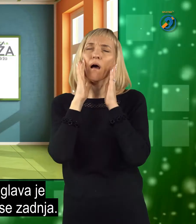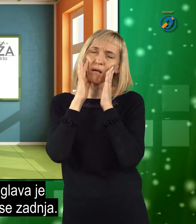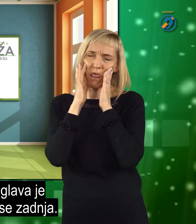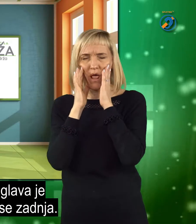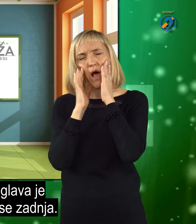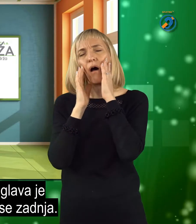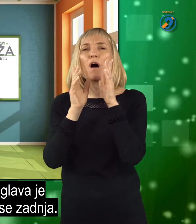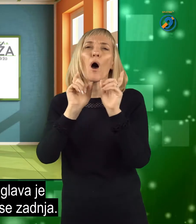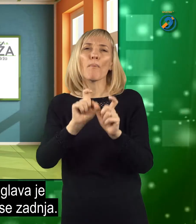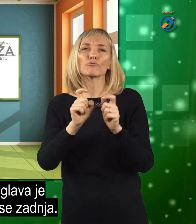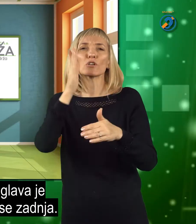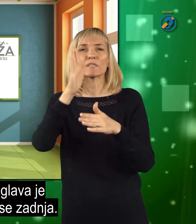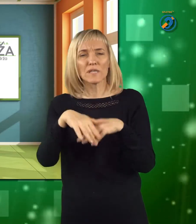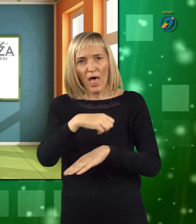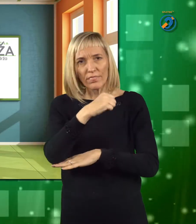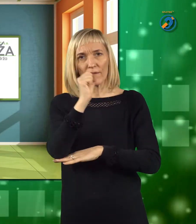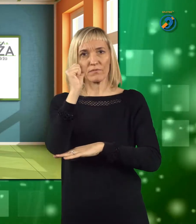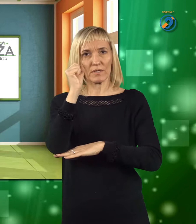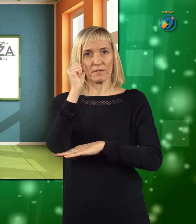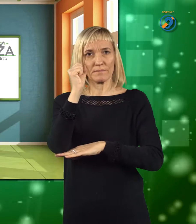lena, dviga se zadnja.